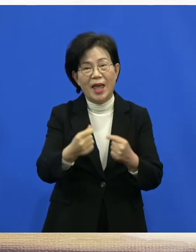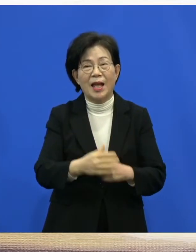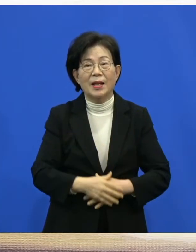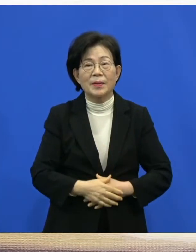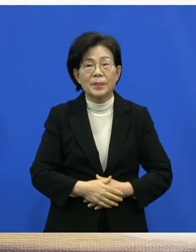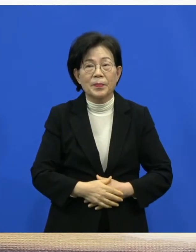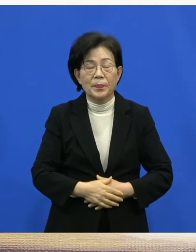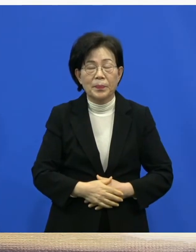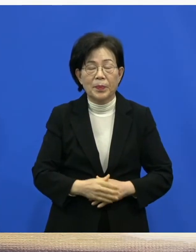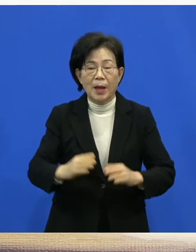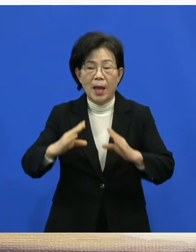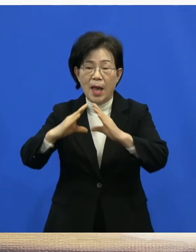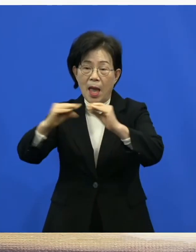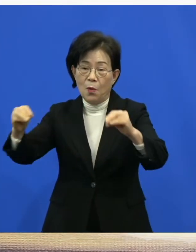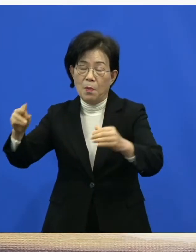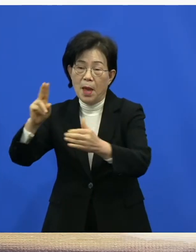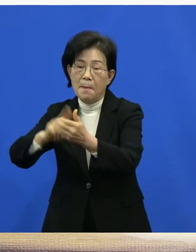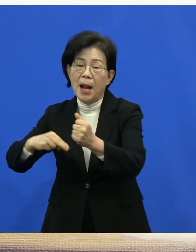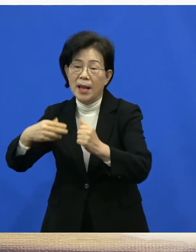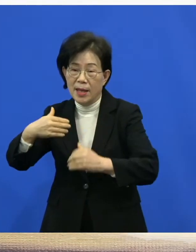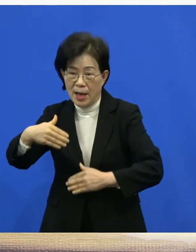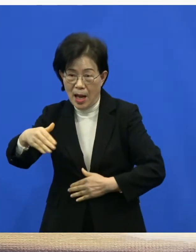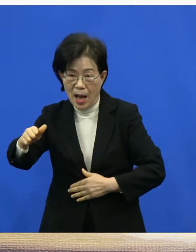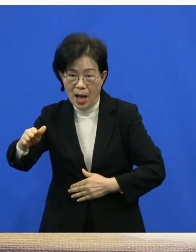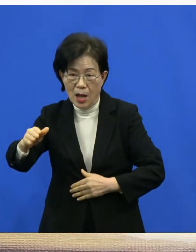졸지 이방의 땅에 팔려왔습니다.